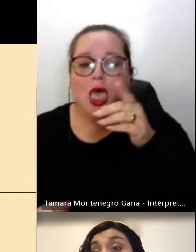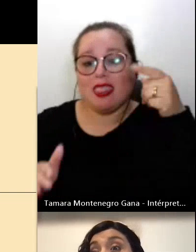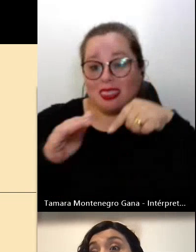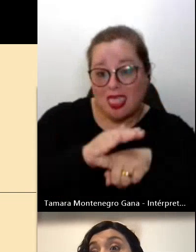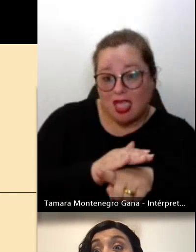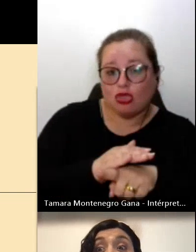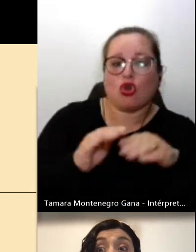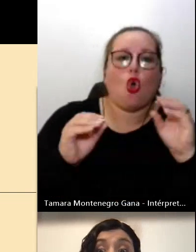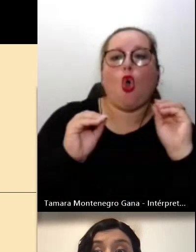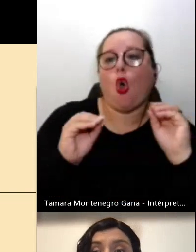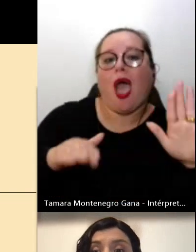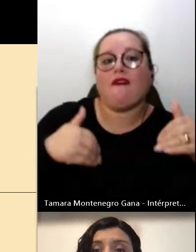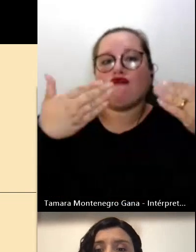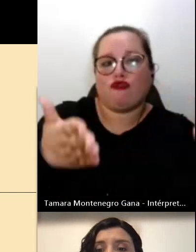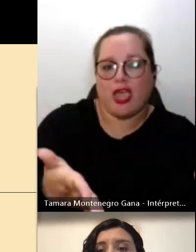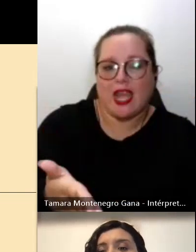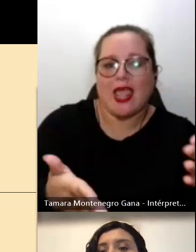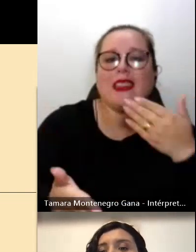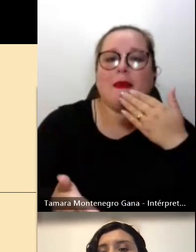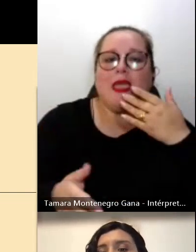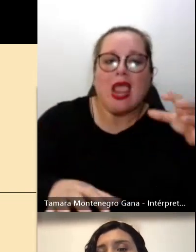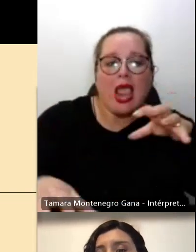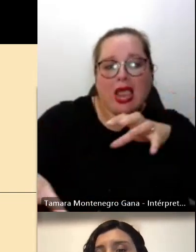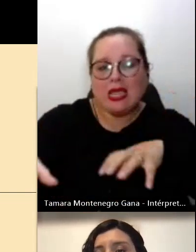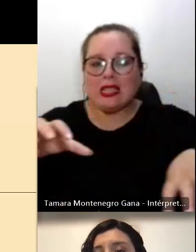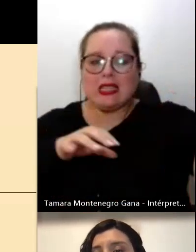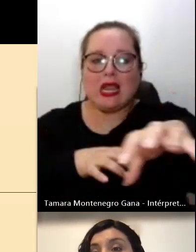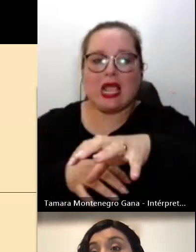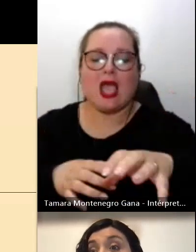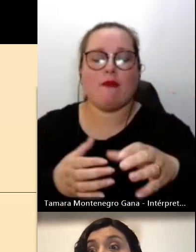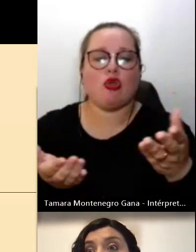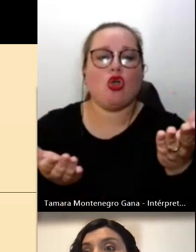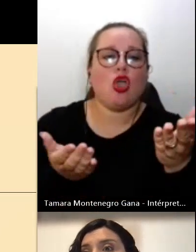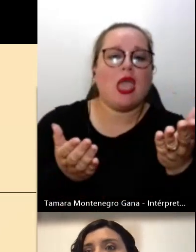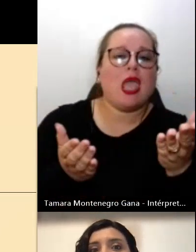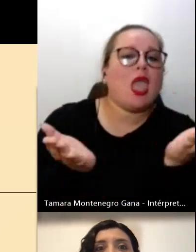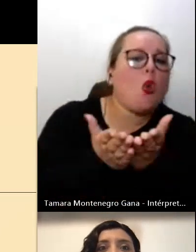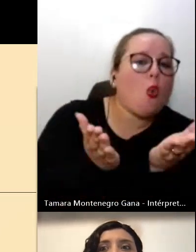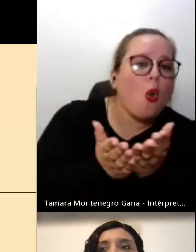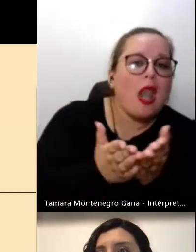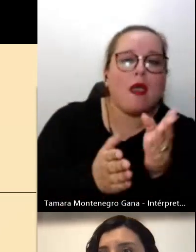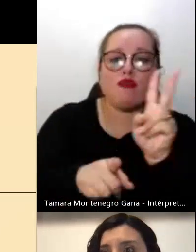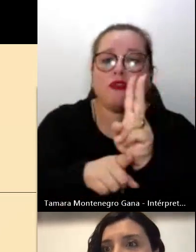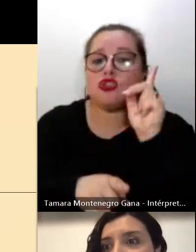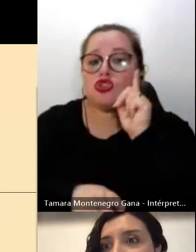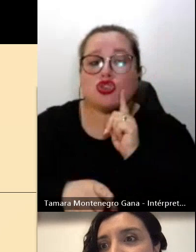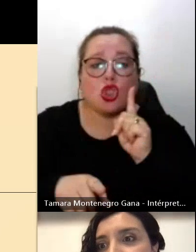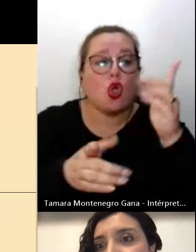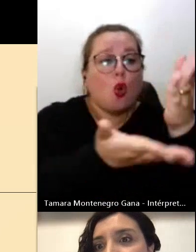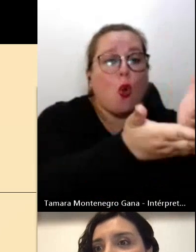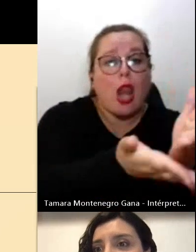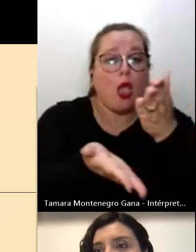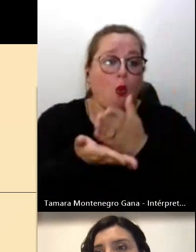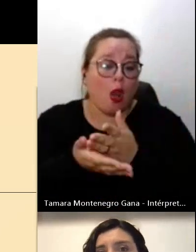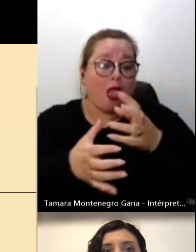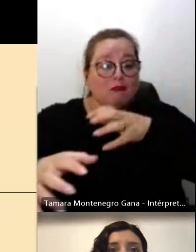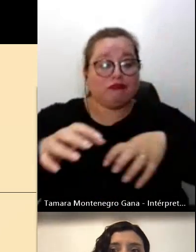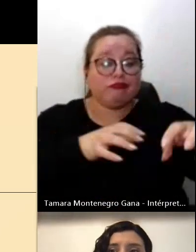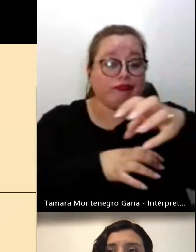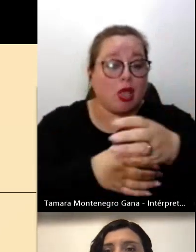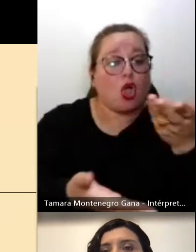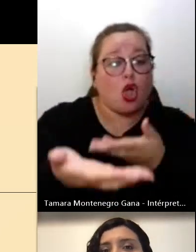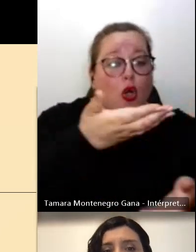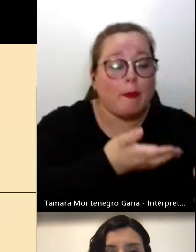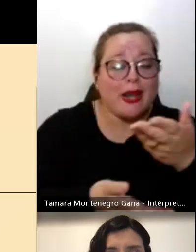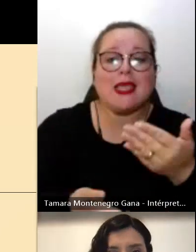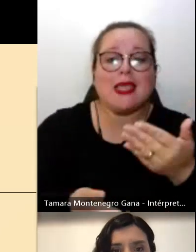han establecido intercambios entre educadores sordos entre distintas escuelas, visitas de educadores sordos de fuera